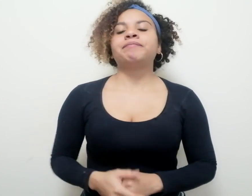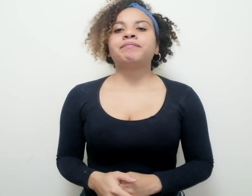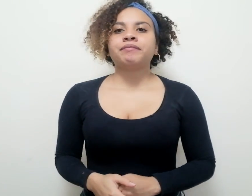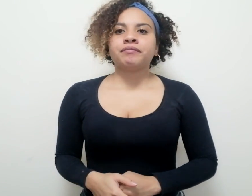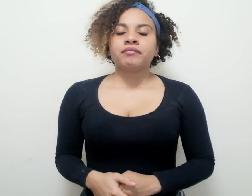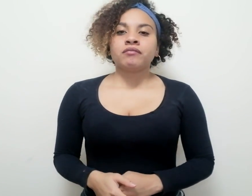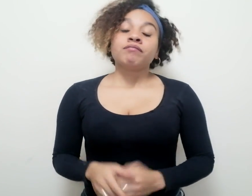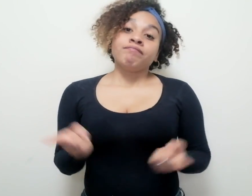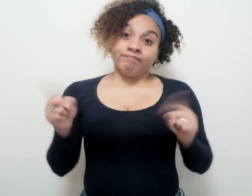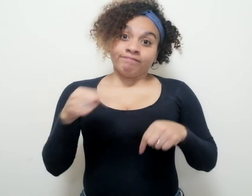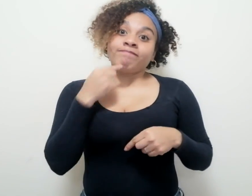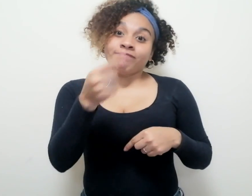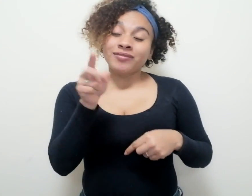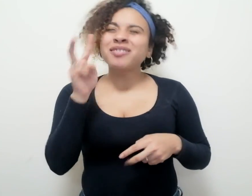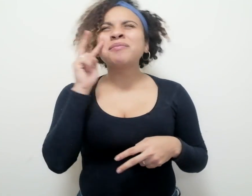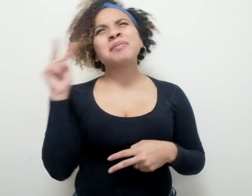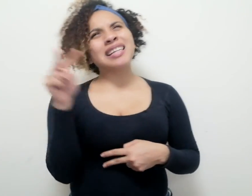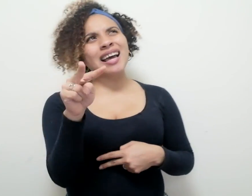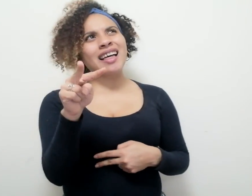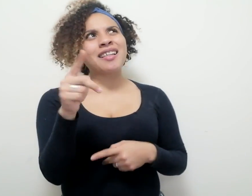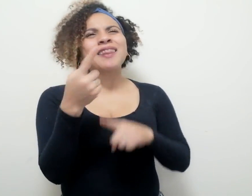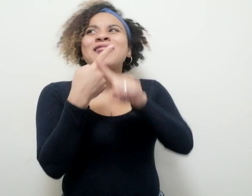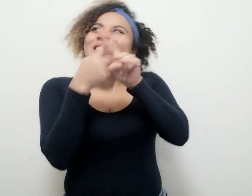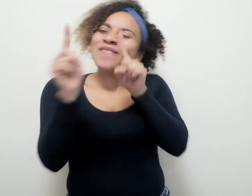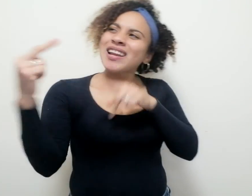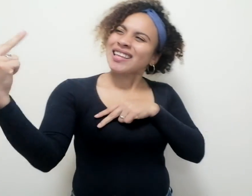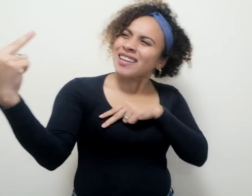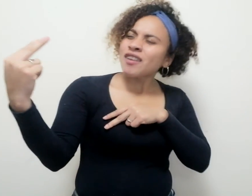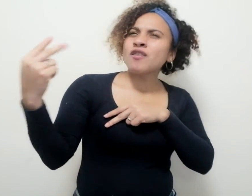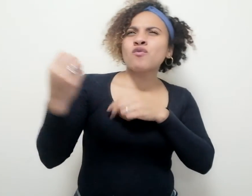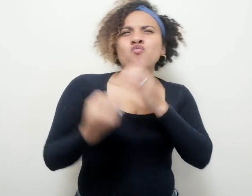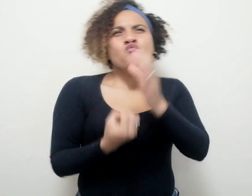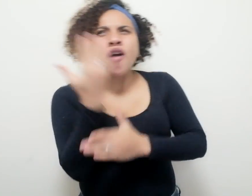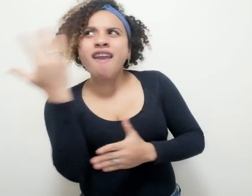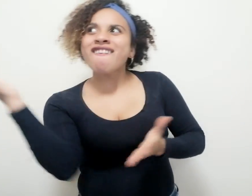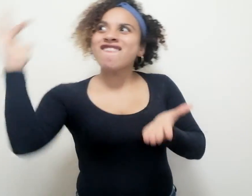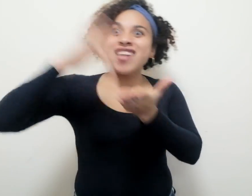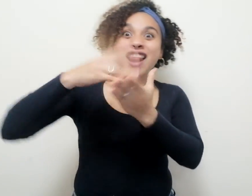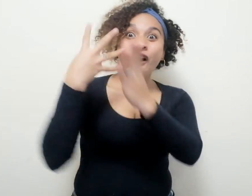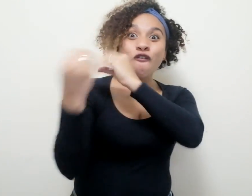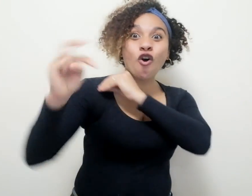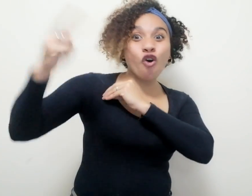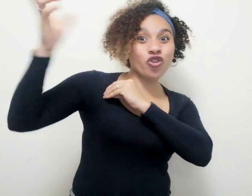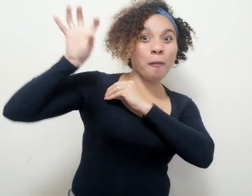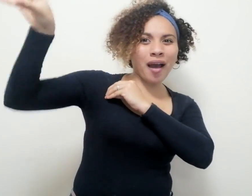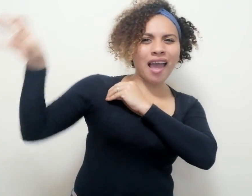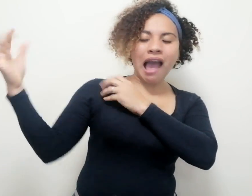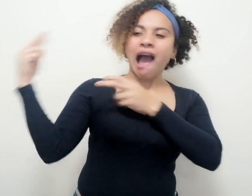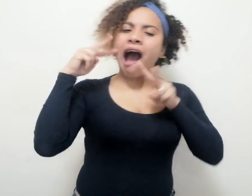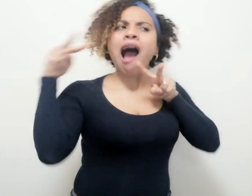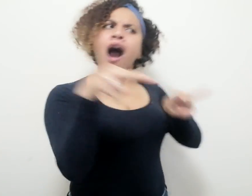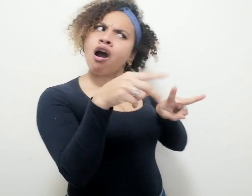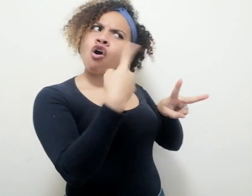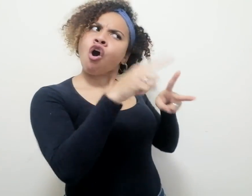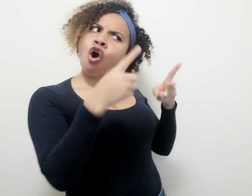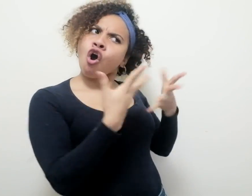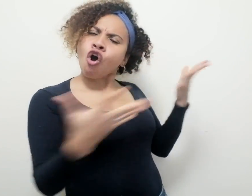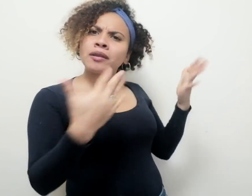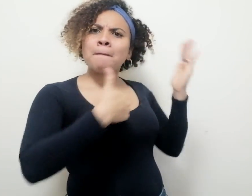Hay que decir que la mirada ajena, fresca, de quien viene de afuera, resalta ciertas cosas que son más borrosas